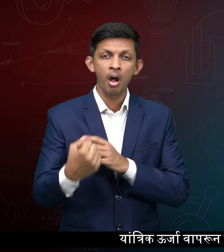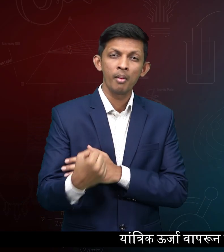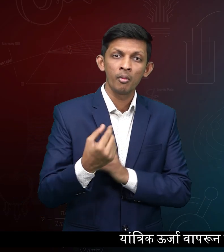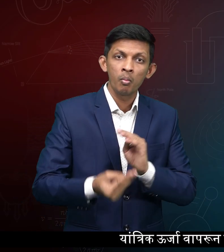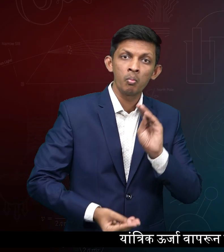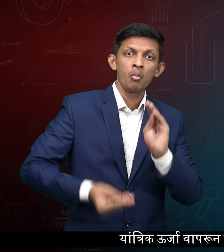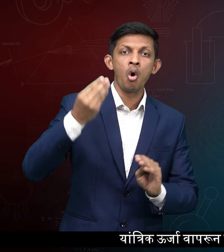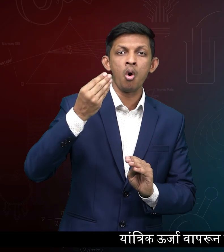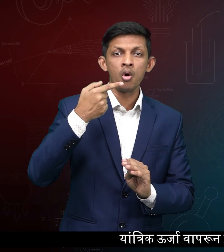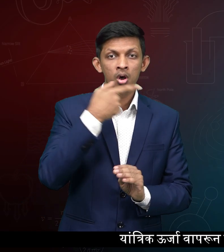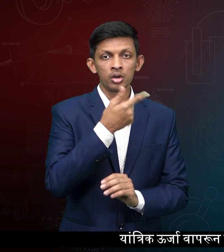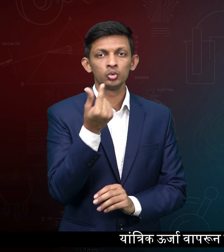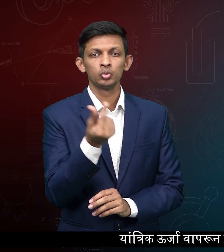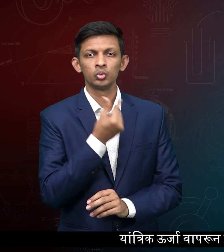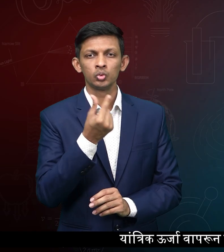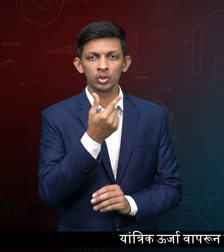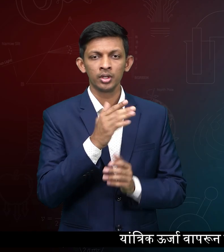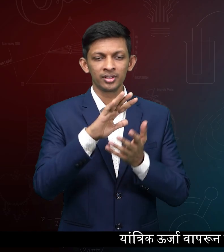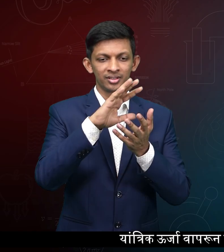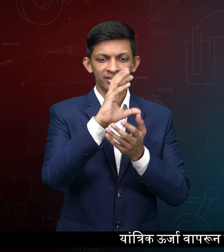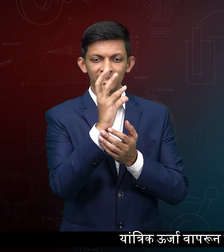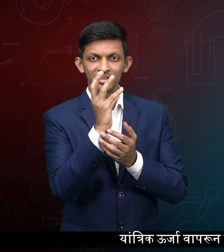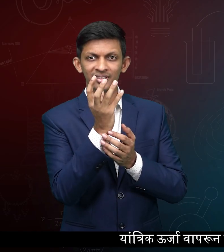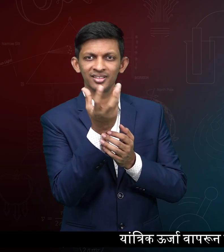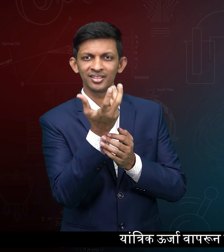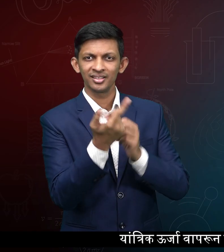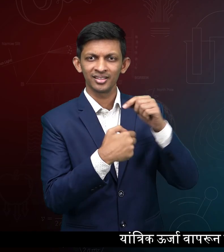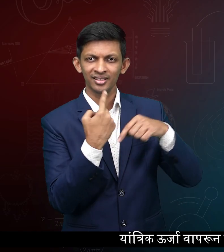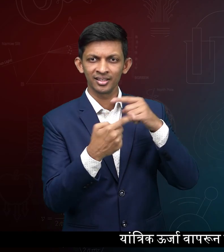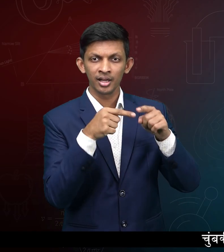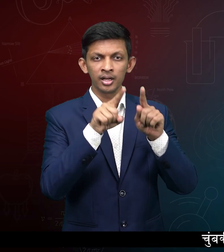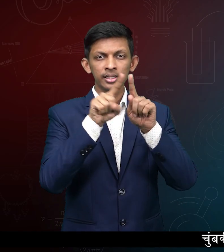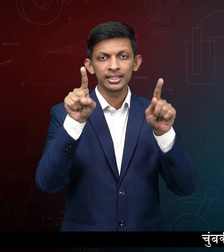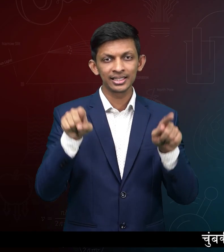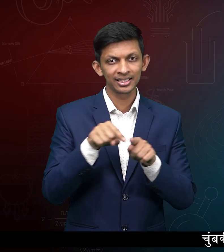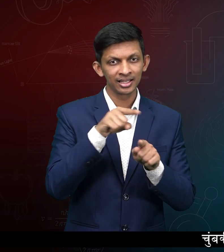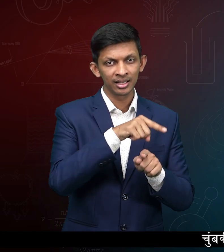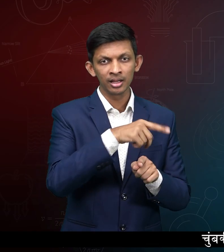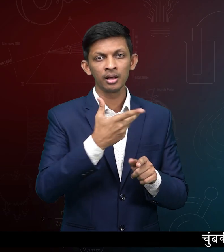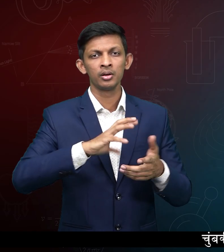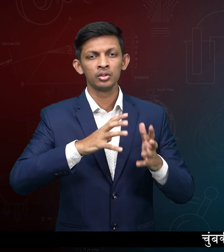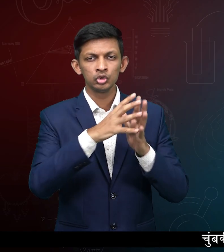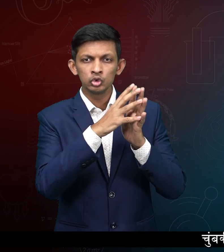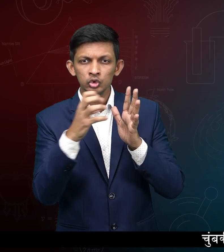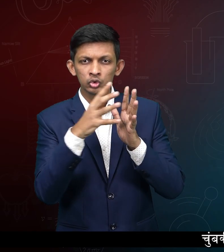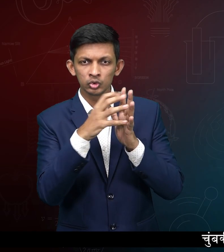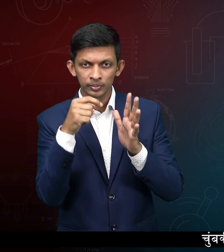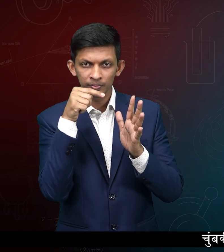यांत्रिक ऊर्जा वापरून विद्युत प्रवाह निर्मितीसाठी एका वाहकाला चुंबकीय क्षेत्रात फिरवले जाते.